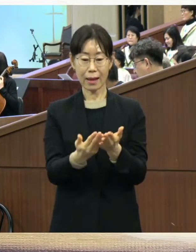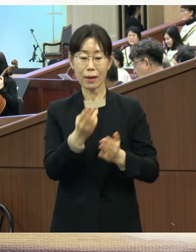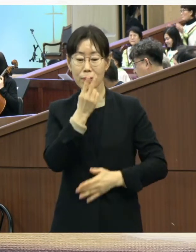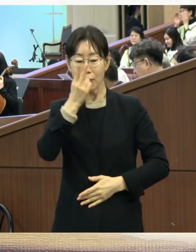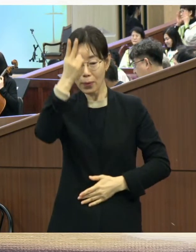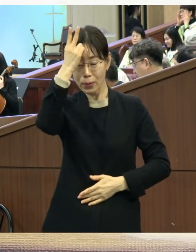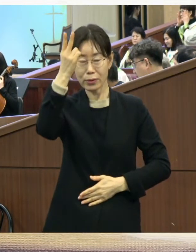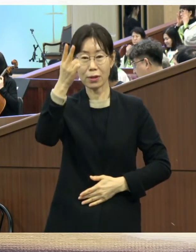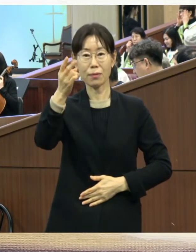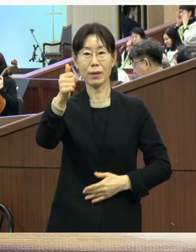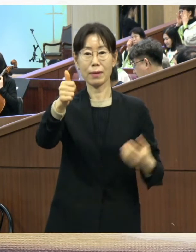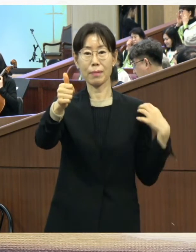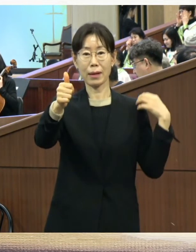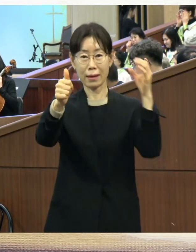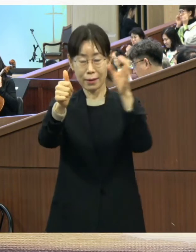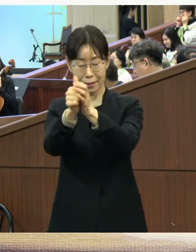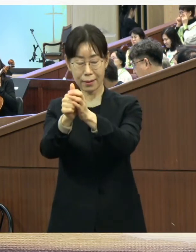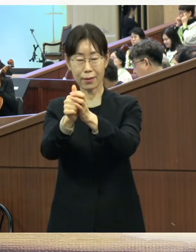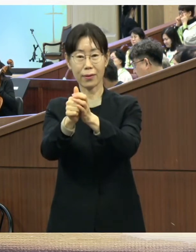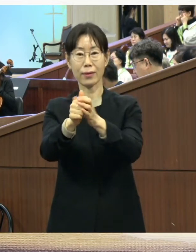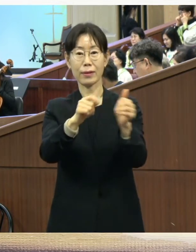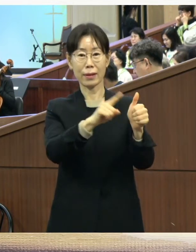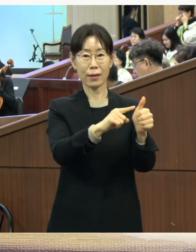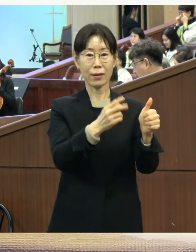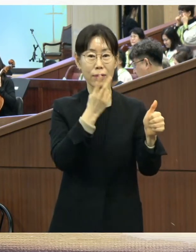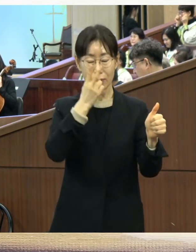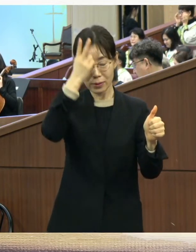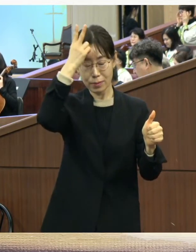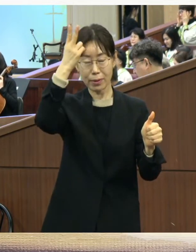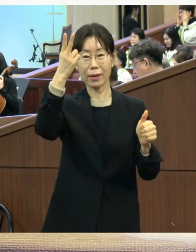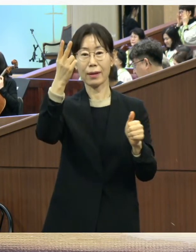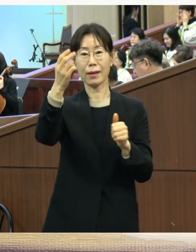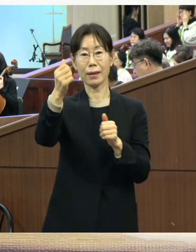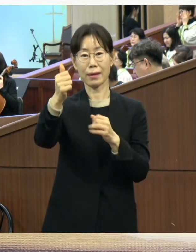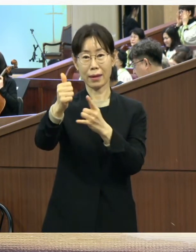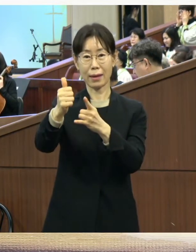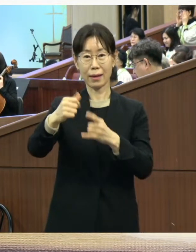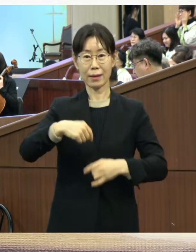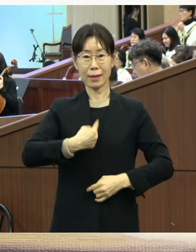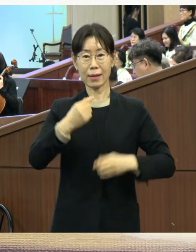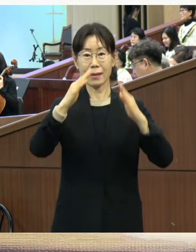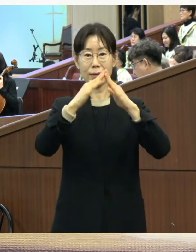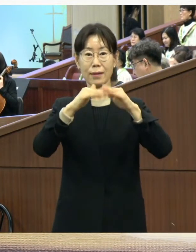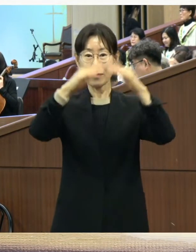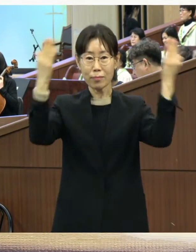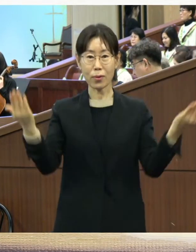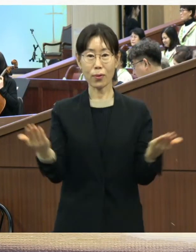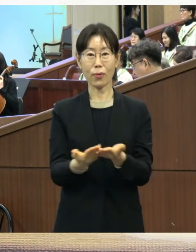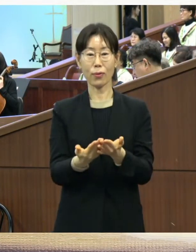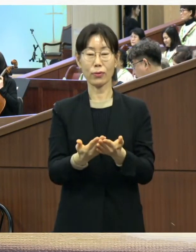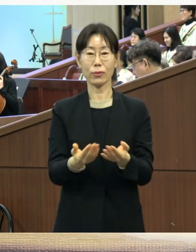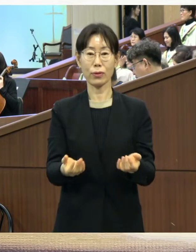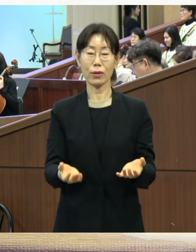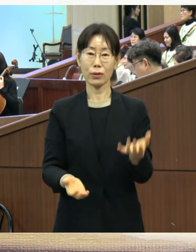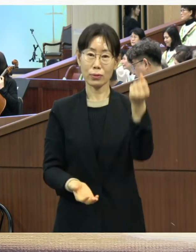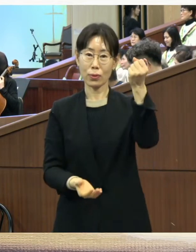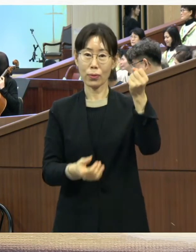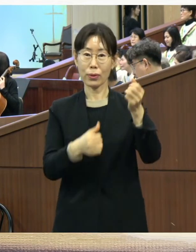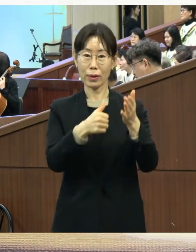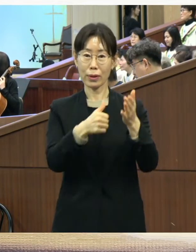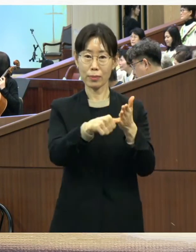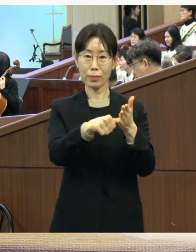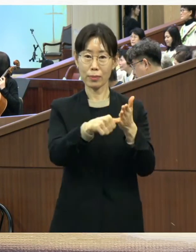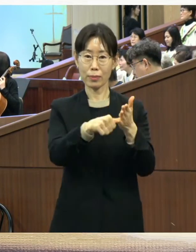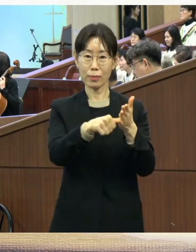손에 위탁하니 그가 요셉에게 자기의 집과 그의 모든 소유물을